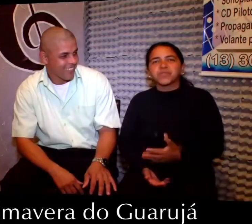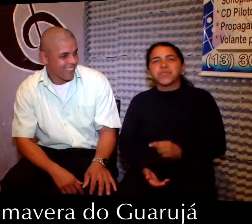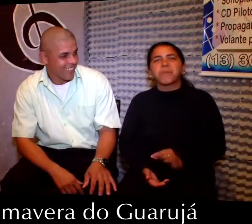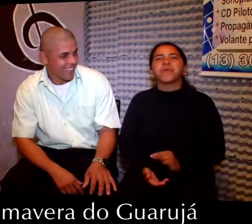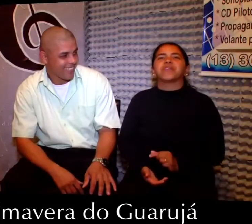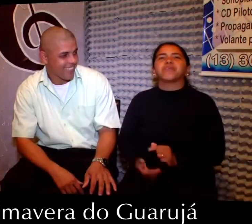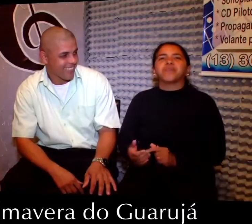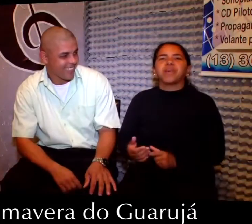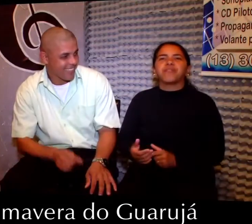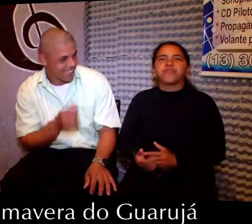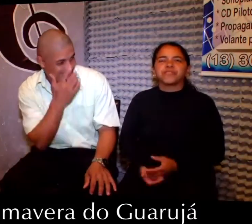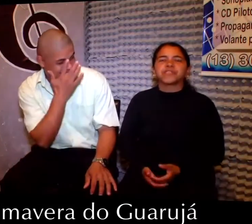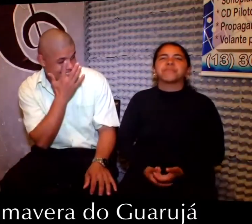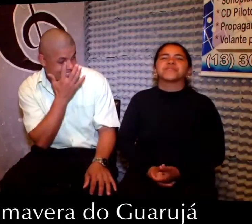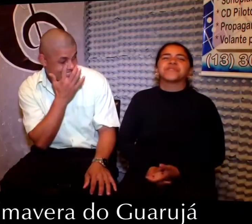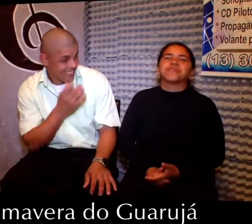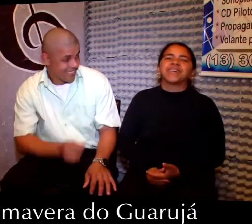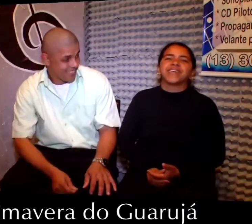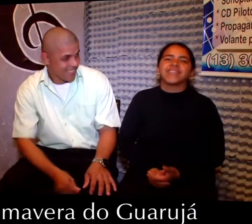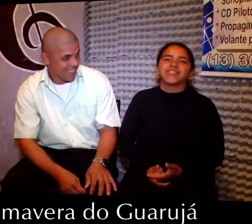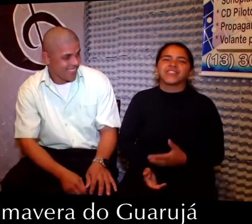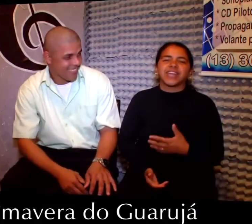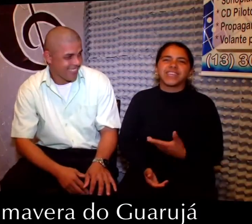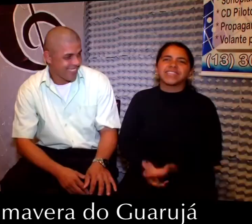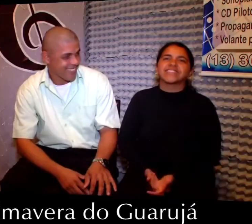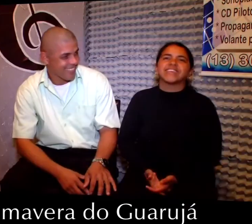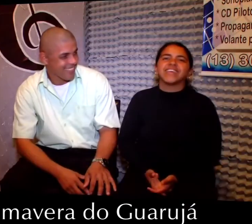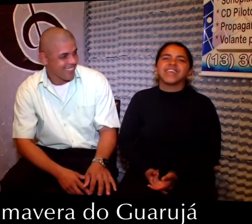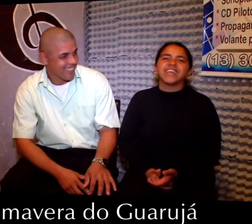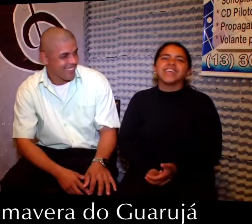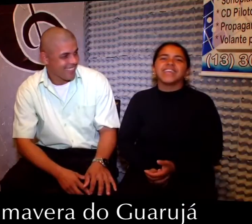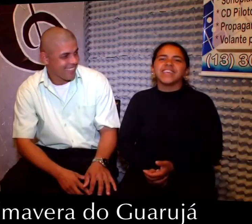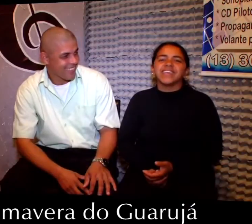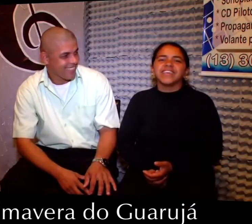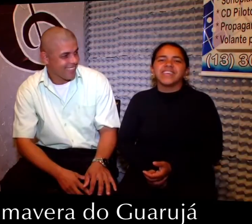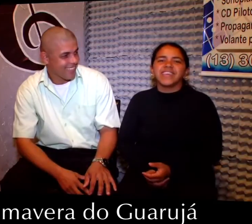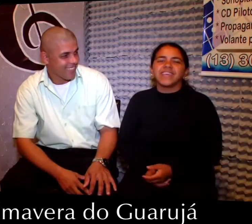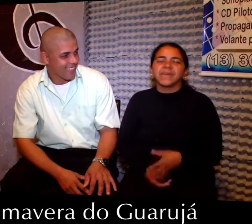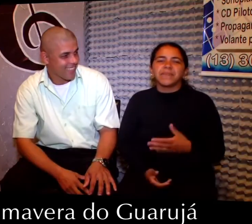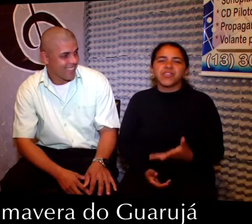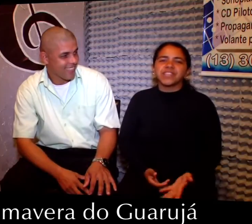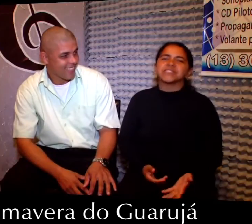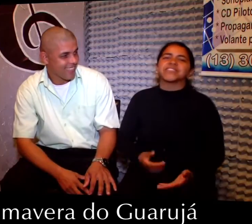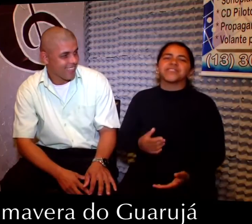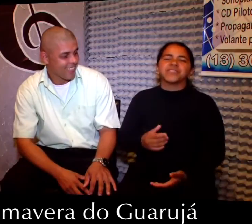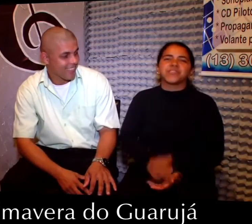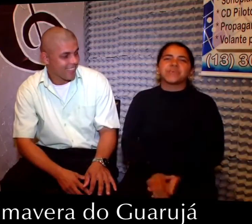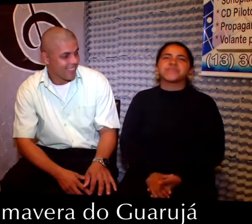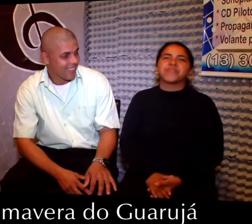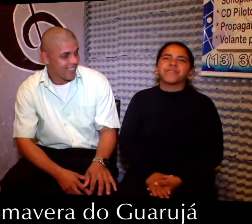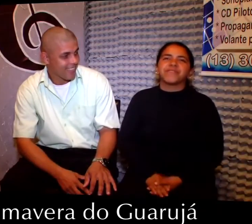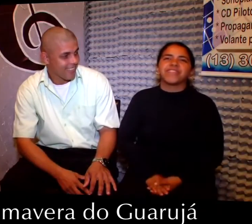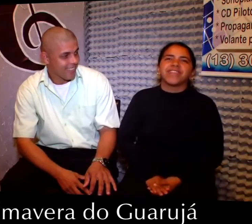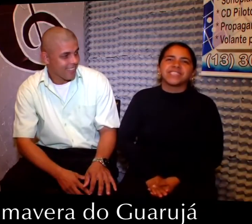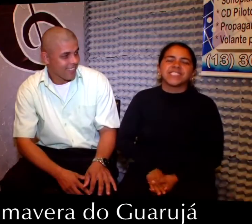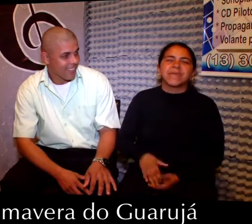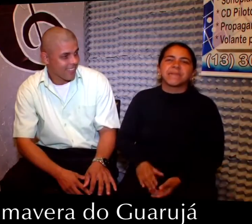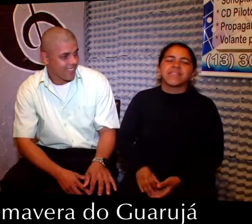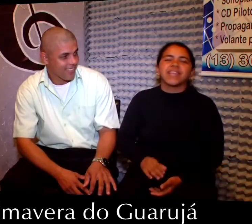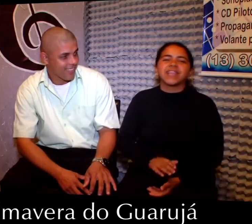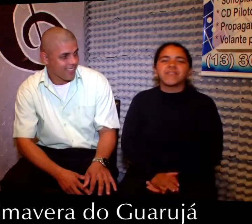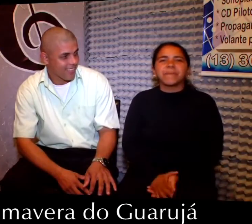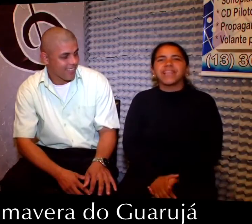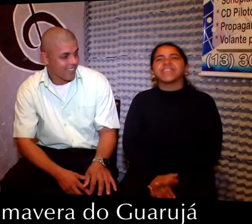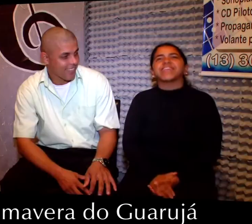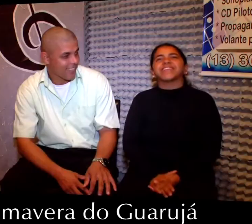ele tá escutando um pouquinho, foi pela força que o pastor deu pra ele. A gente quer agradecer e pedir a Deus que Deus seja abençoando a vida dele,